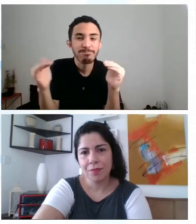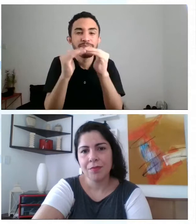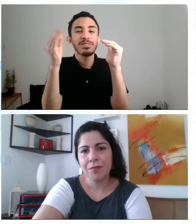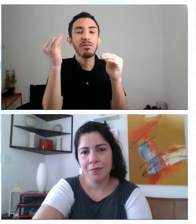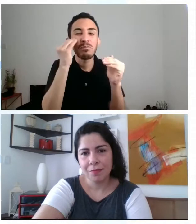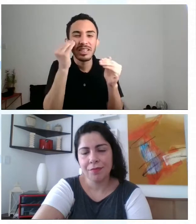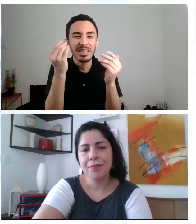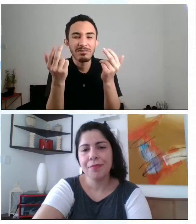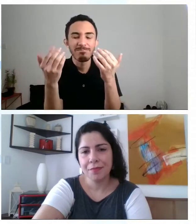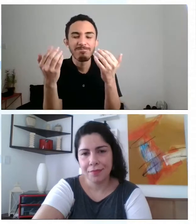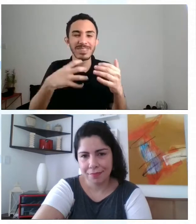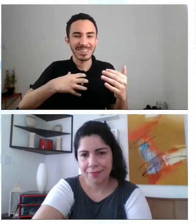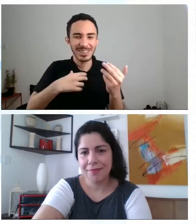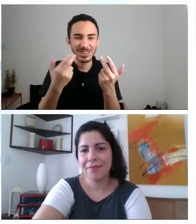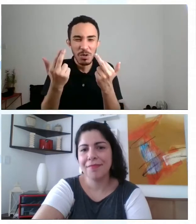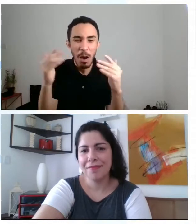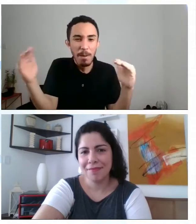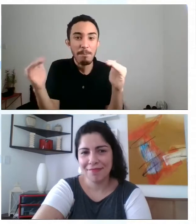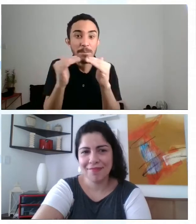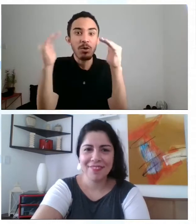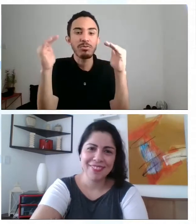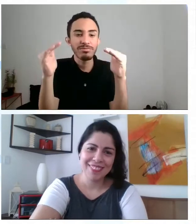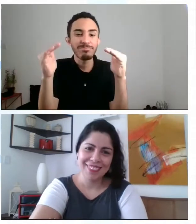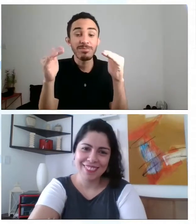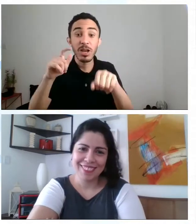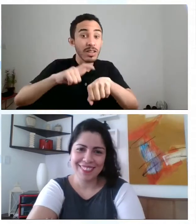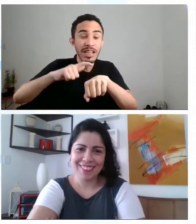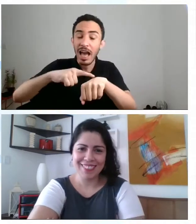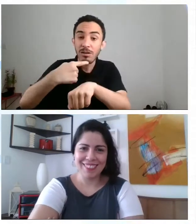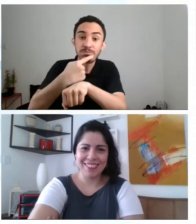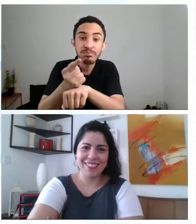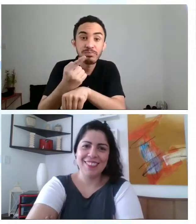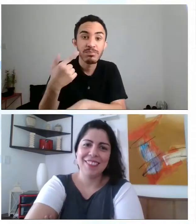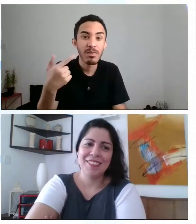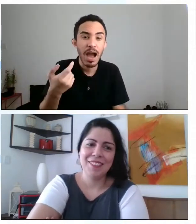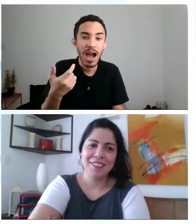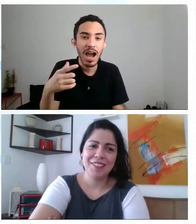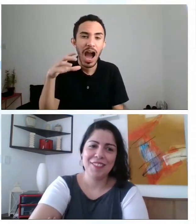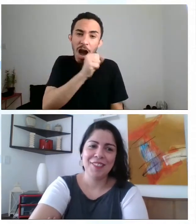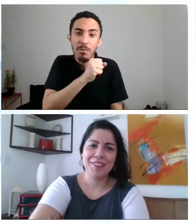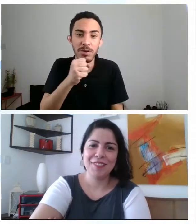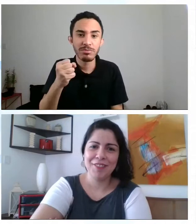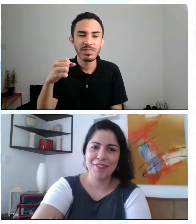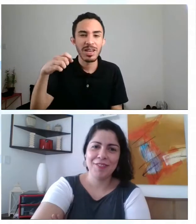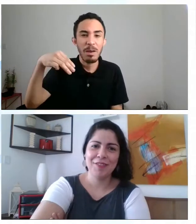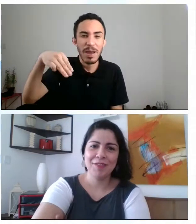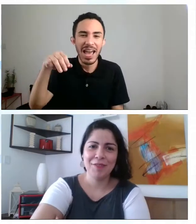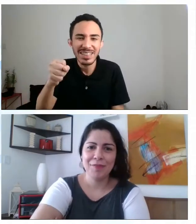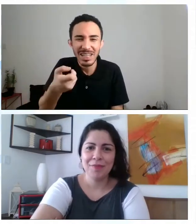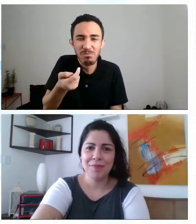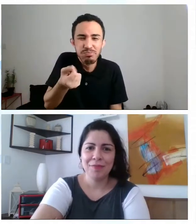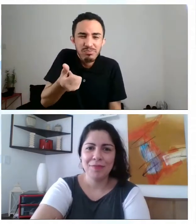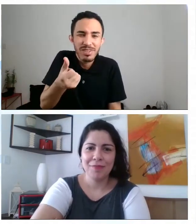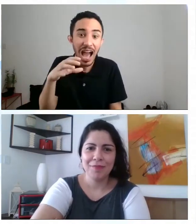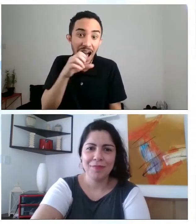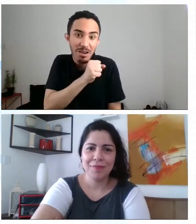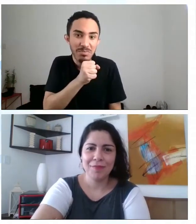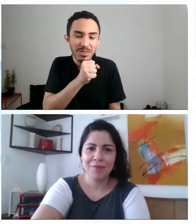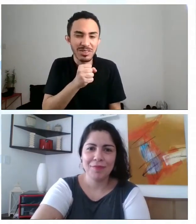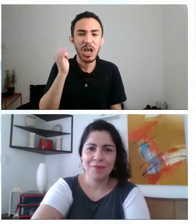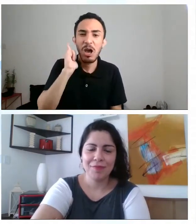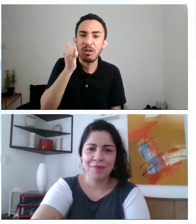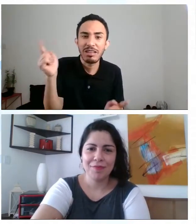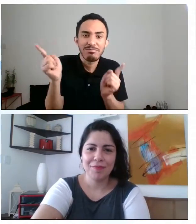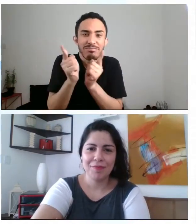ter uma equivalência de sentido, mas isso tudo é decidido muito rápido, né? Eu tenho um milésimo de segundo para fazer todo esse processo que eu narrei aqui, quase